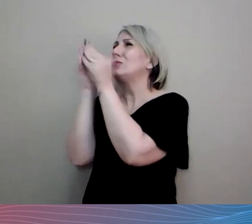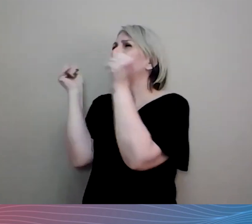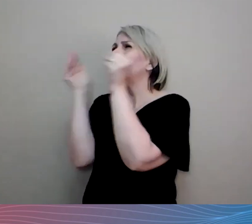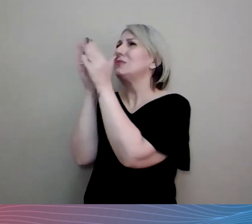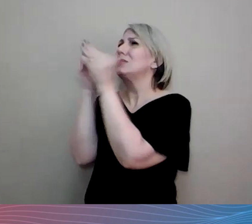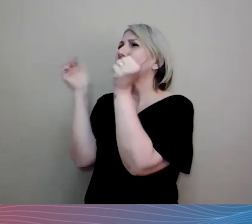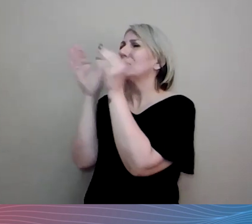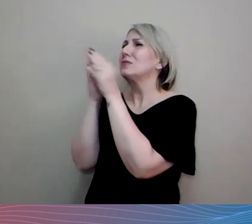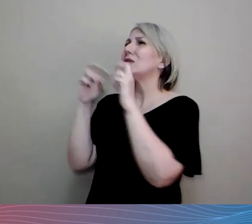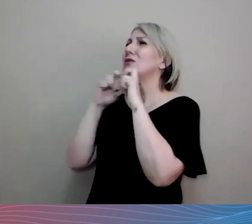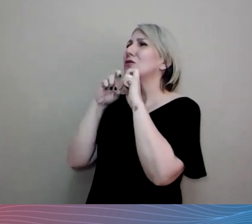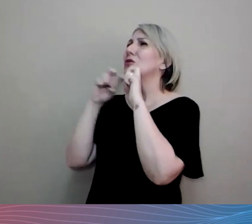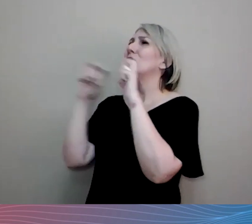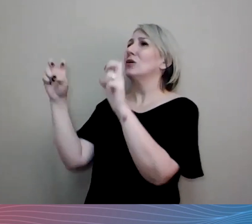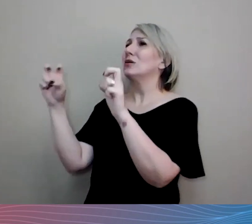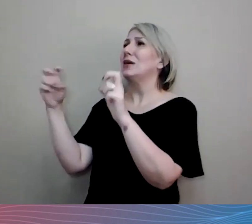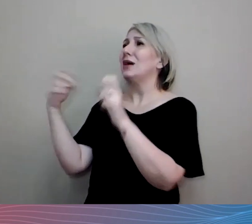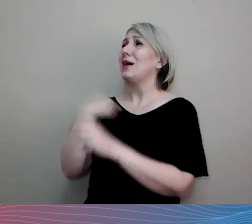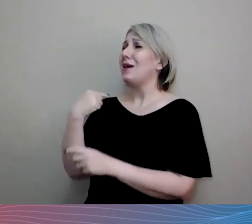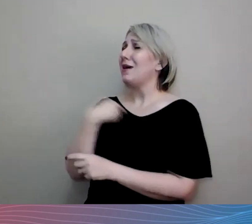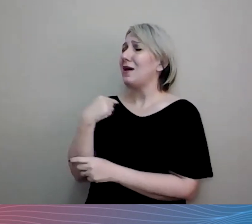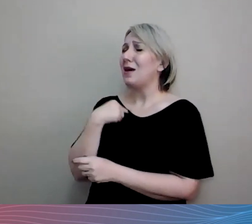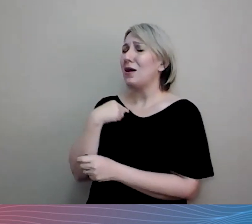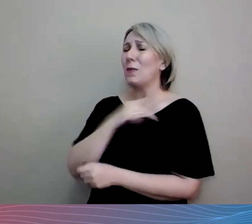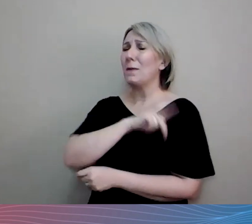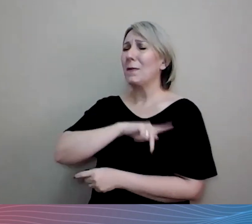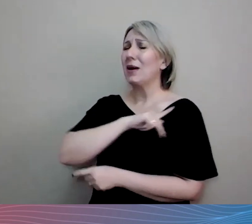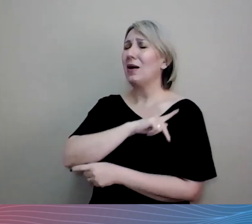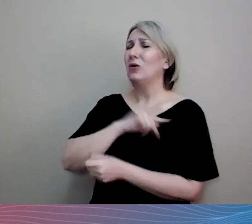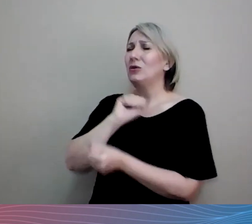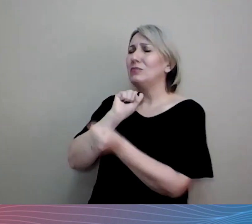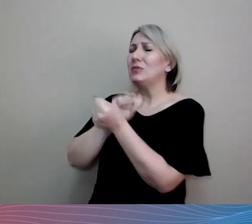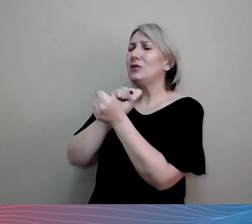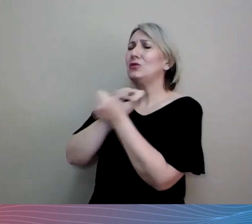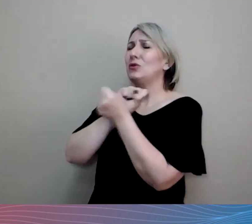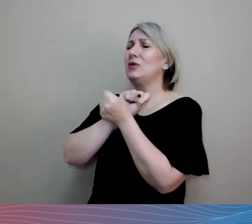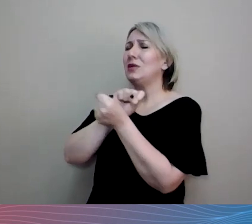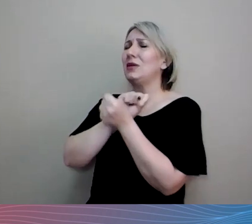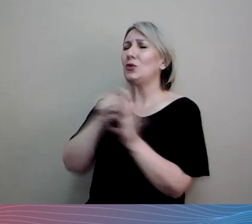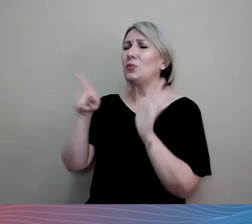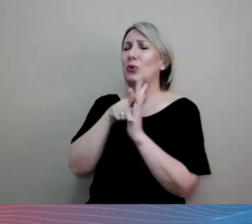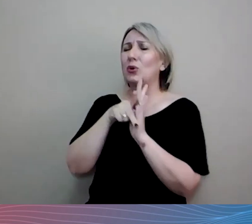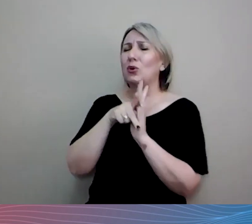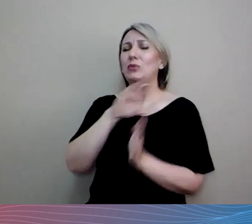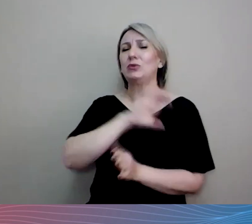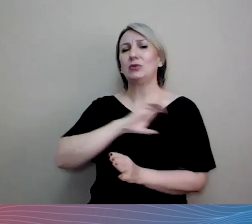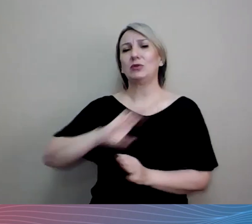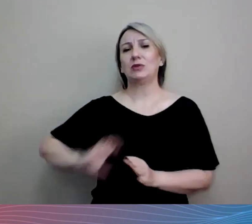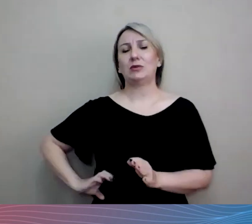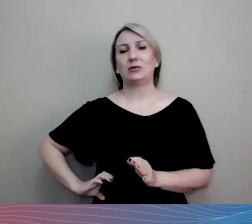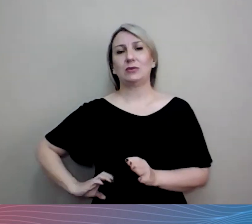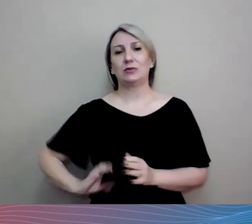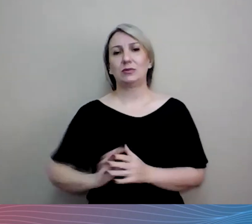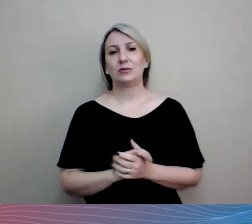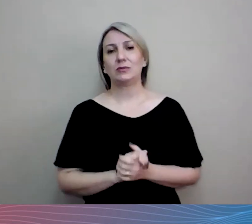no Senhor. Vocês veem alguma diferença com o capítulo 3, versículo 1? Porque ali, no capítulo 3, ele fala,